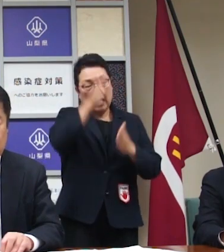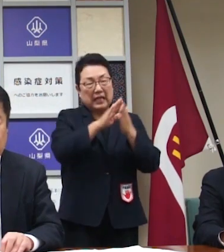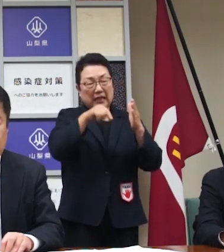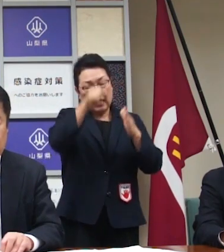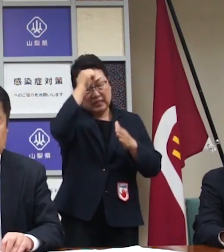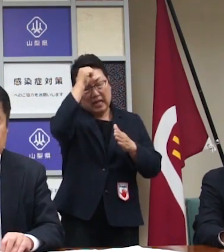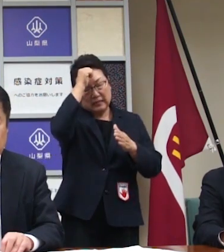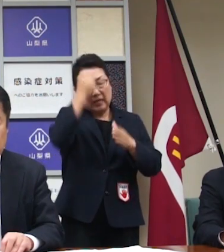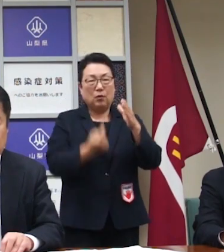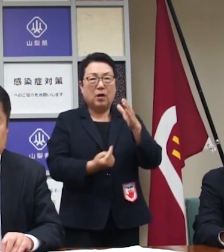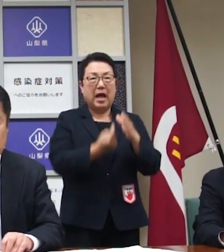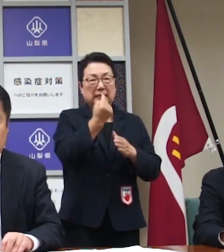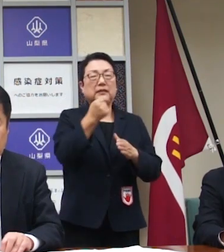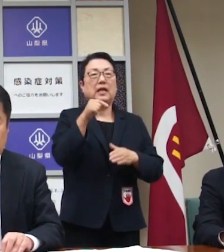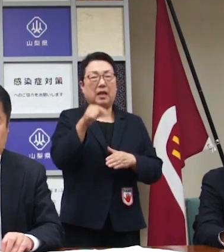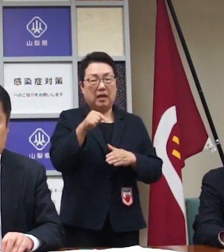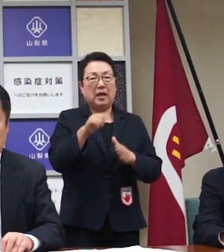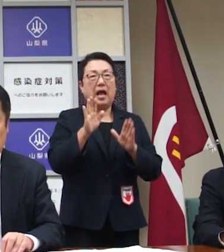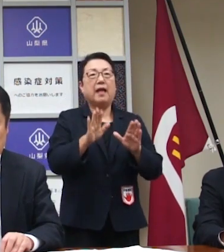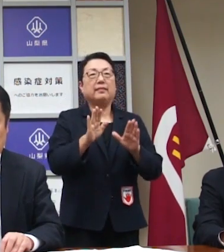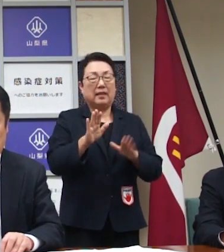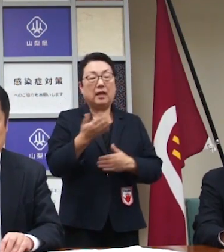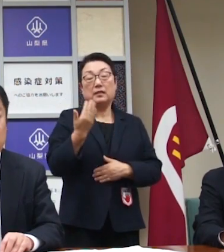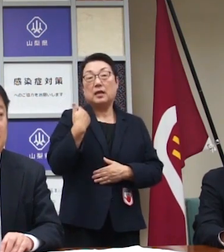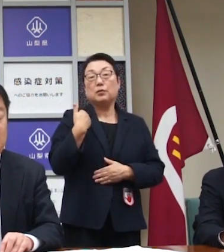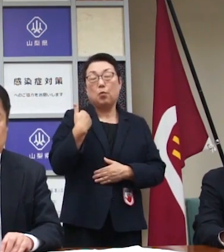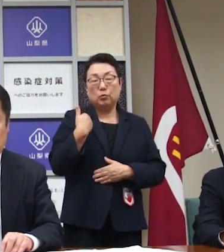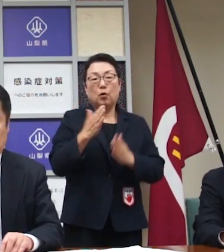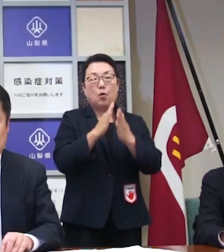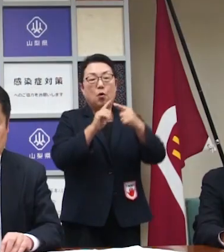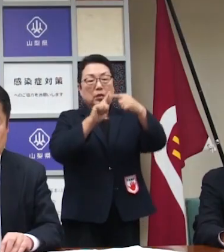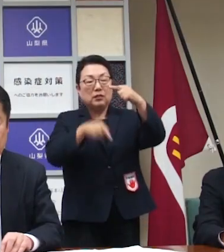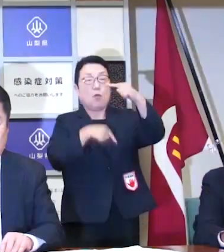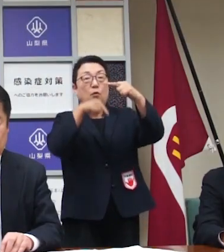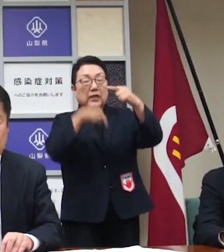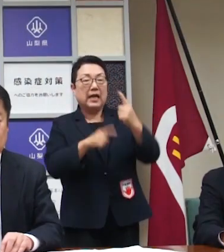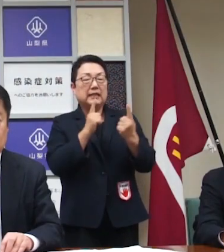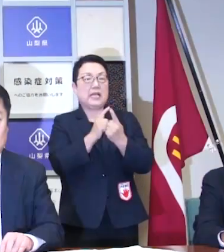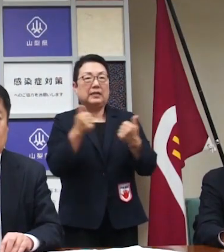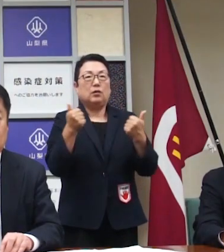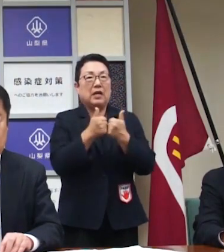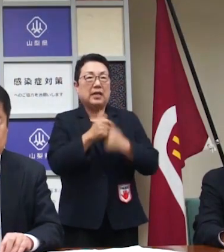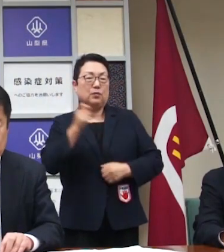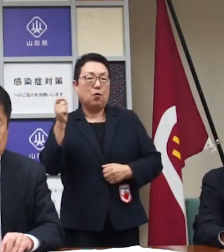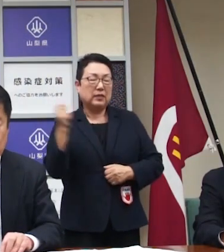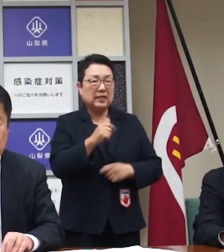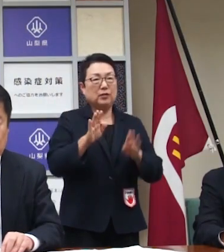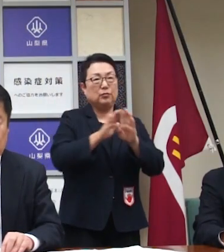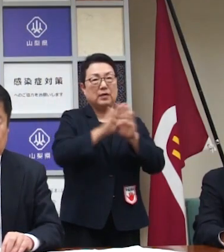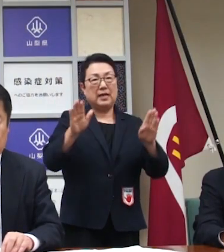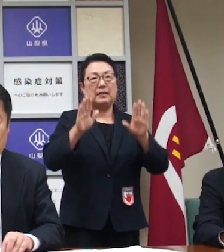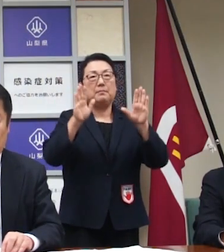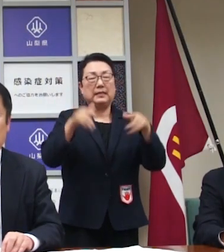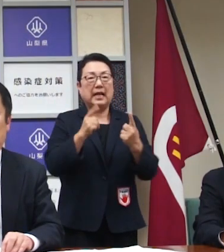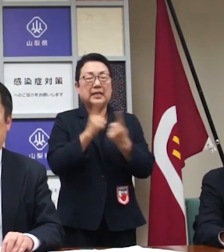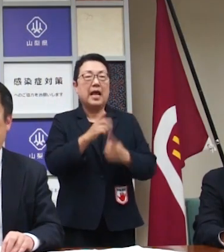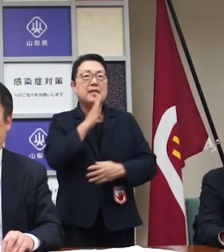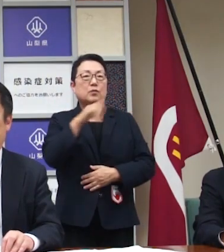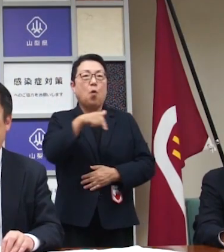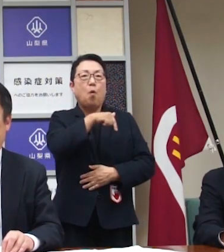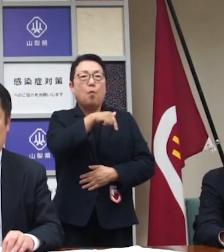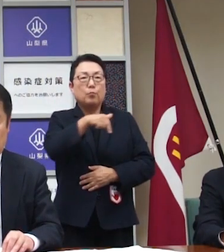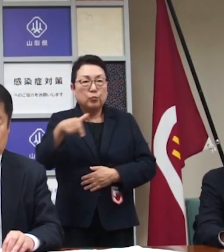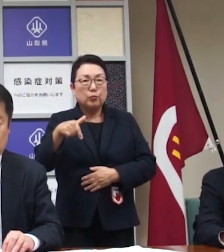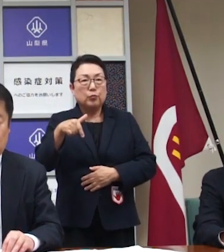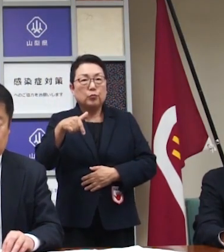における患者さんの発生を受け、先ほど庁内の対策会議を緊急に開催し、対策本部に